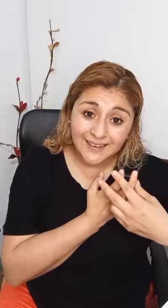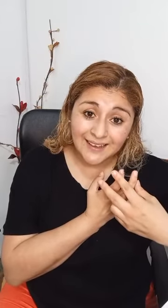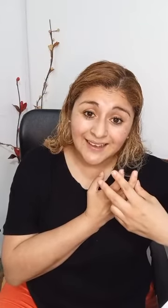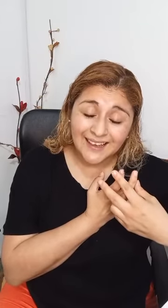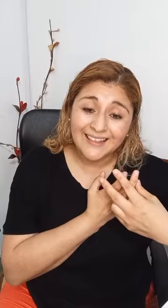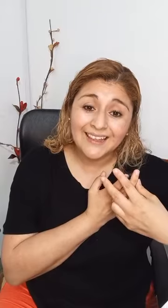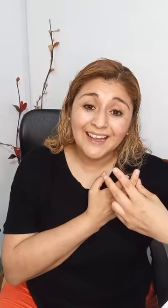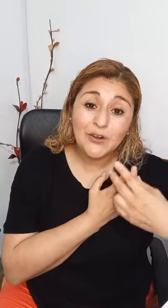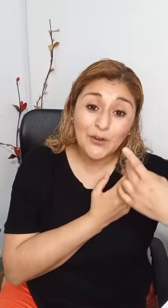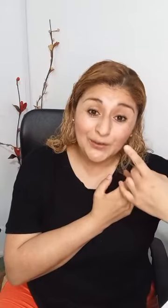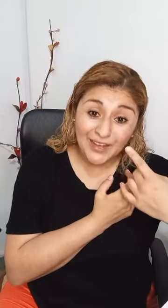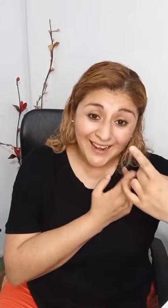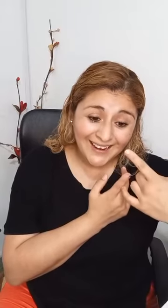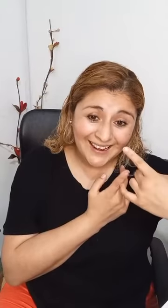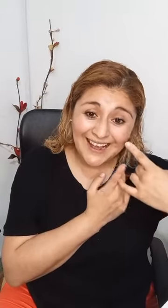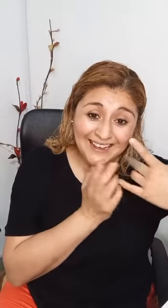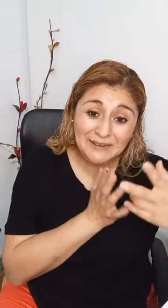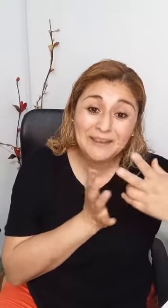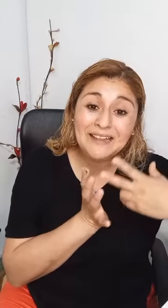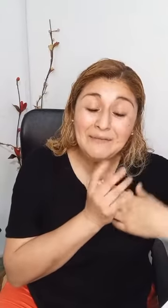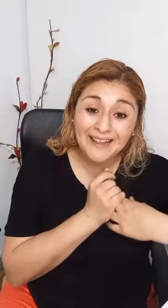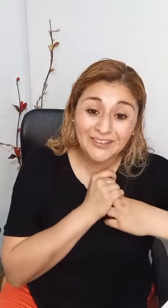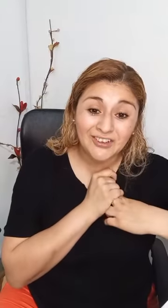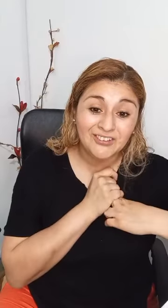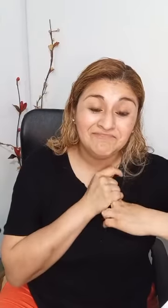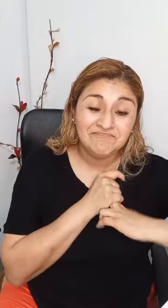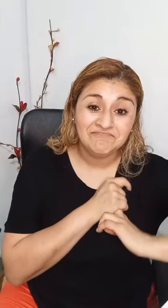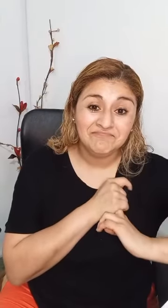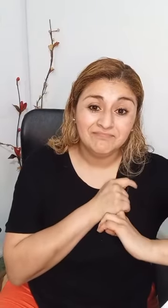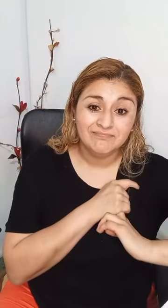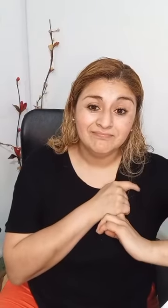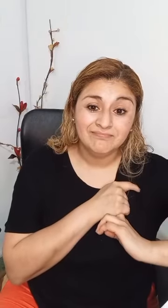de conocer a quién me está hablando.